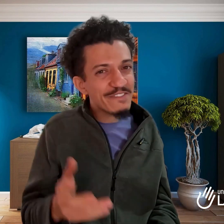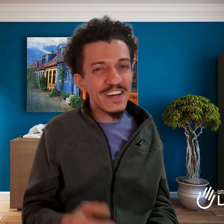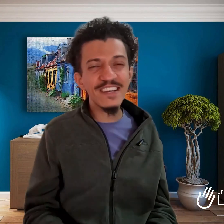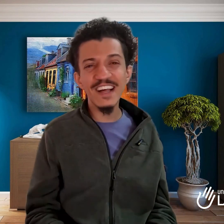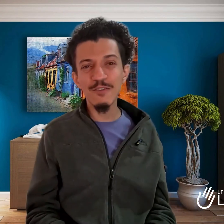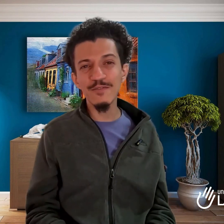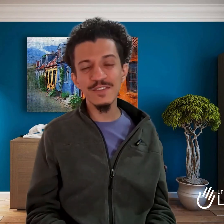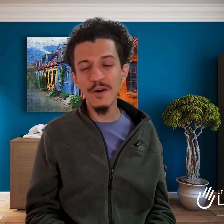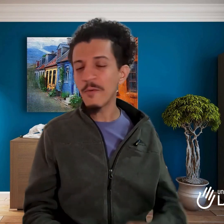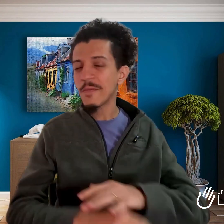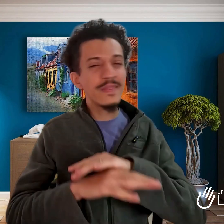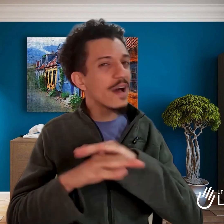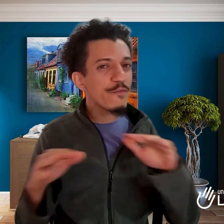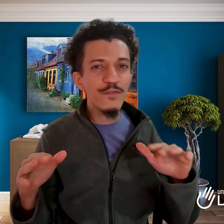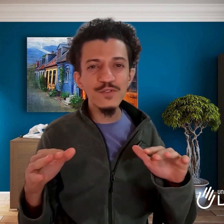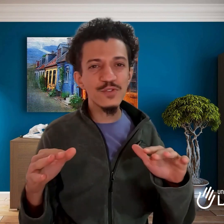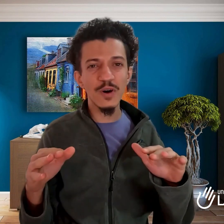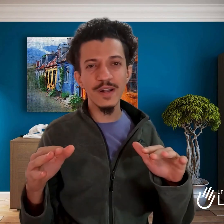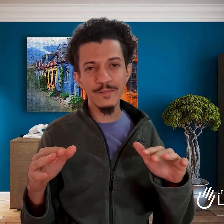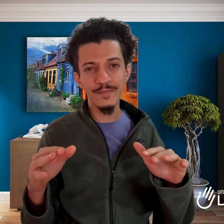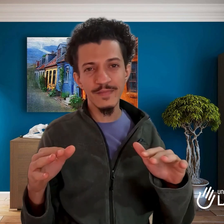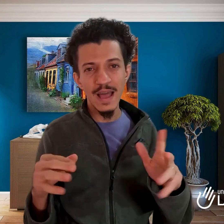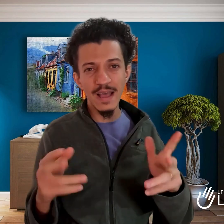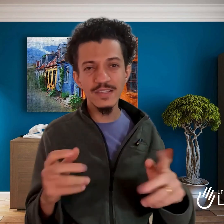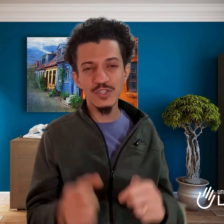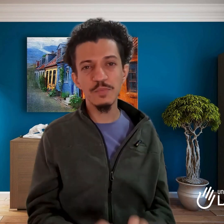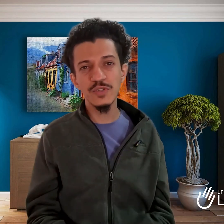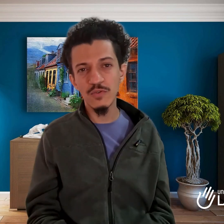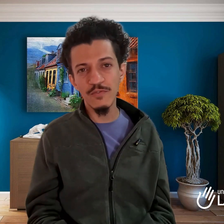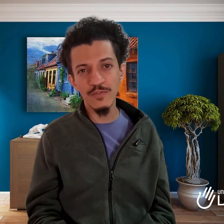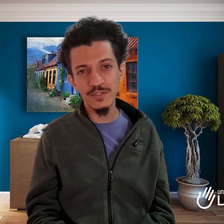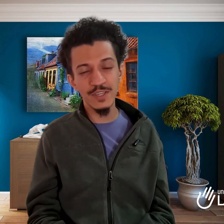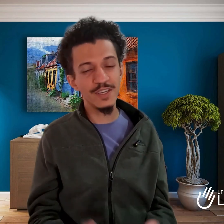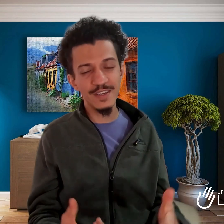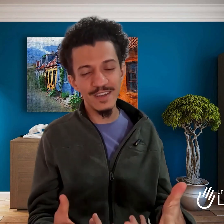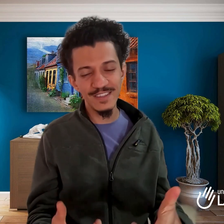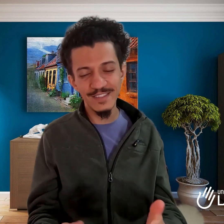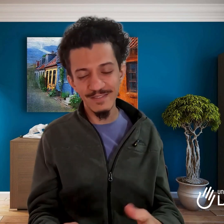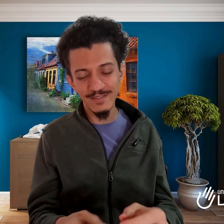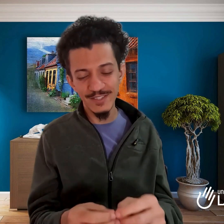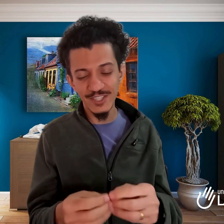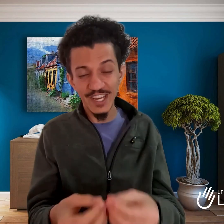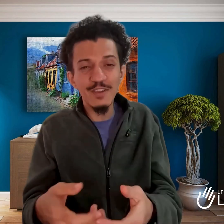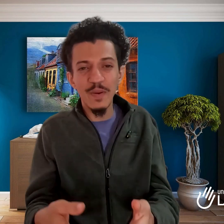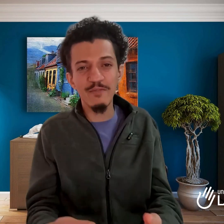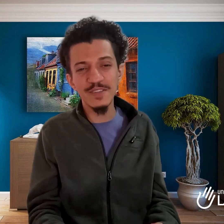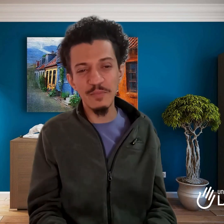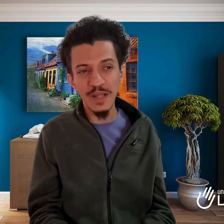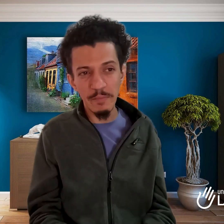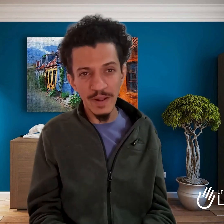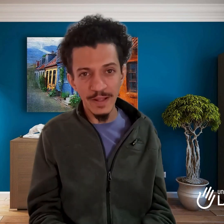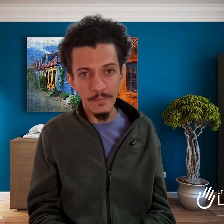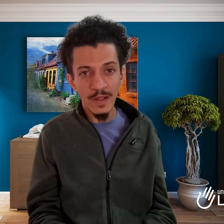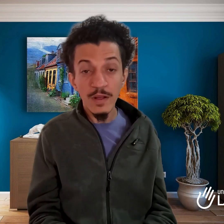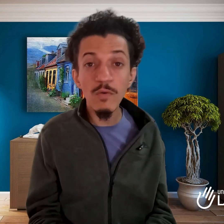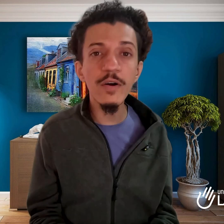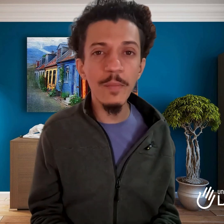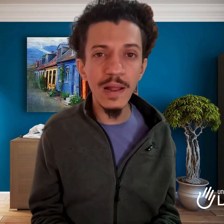aquela confusão. Não funciona esse tipo de jeito para você poder aprender. Então, qual que é o melhor